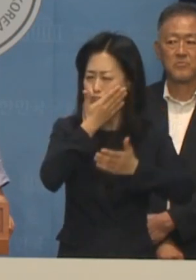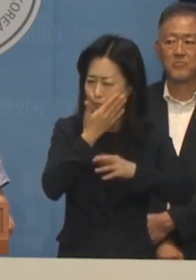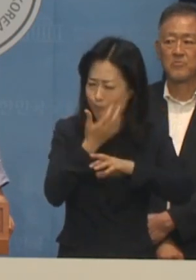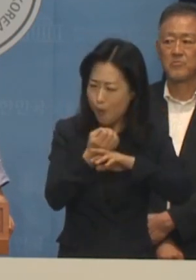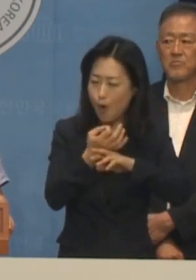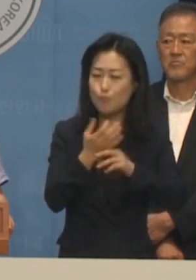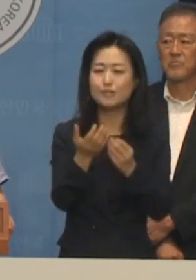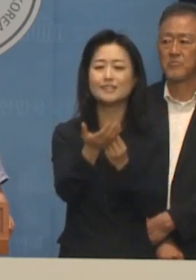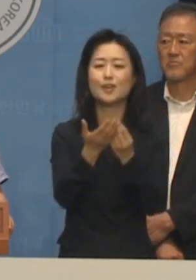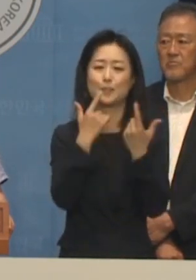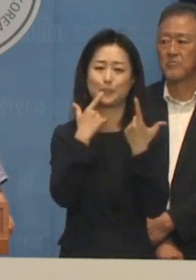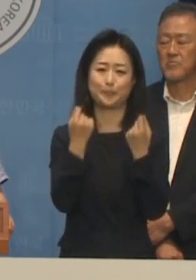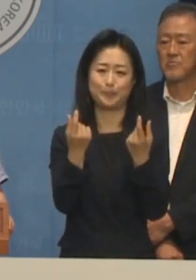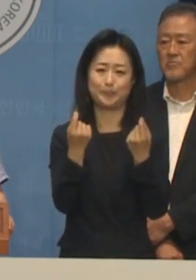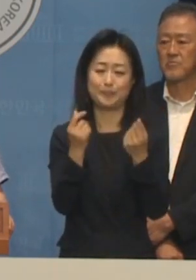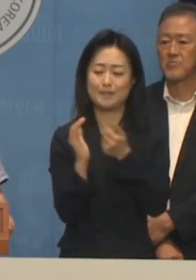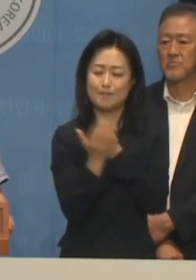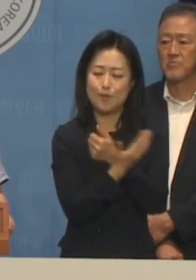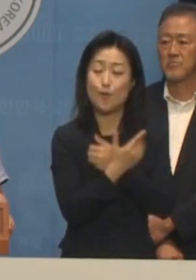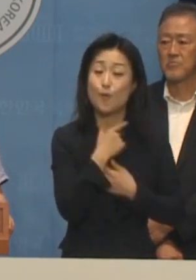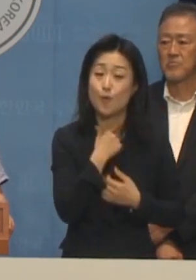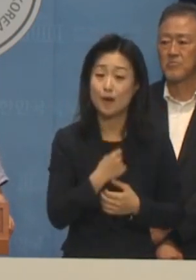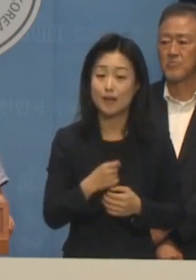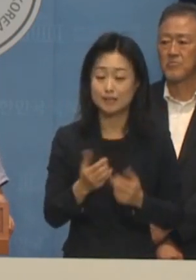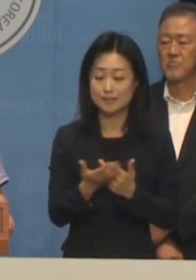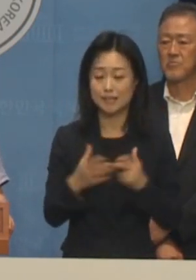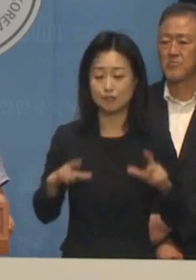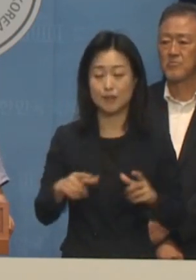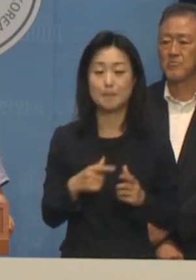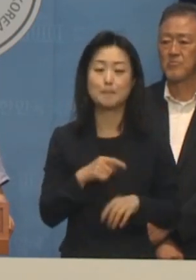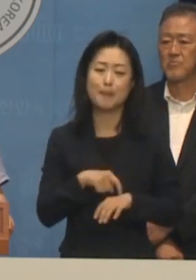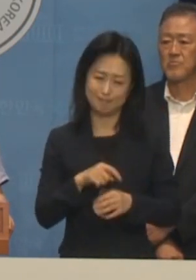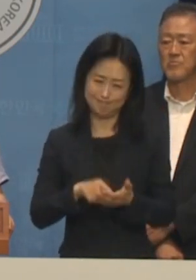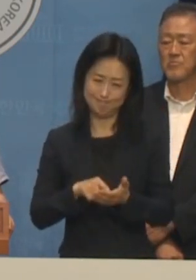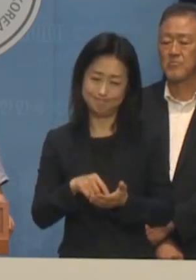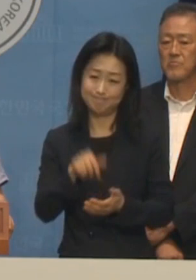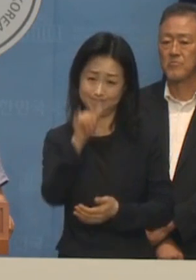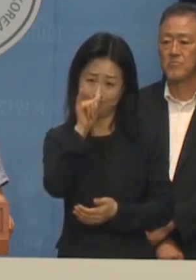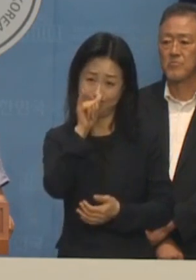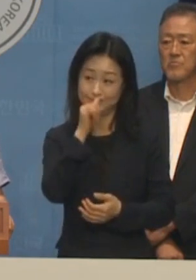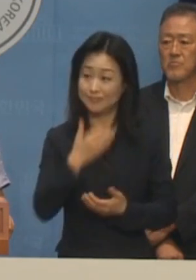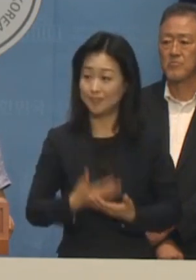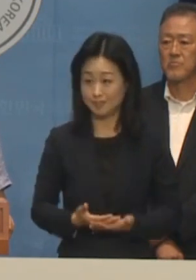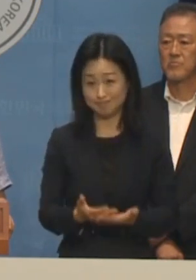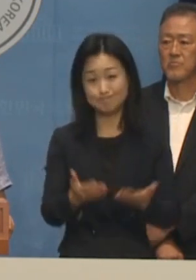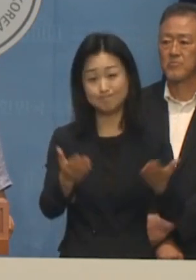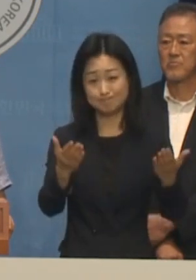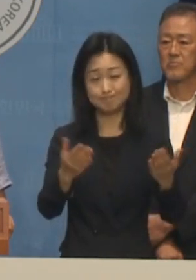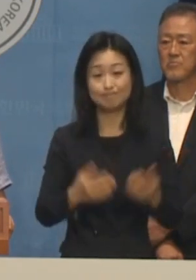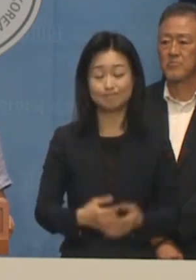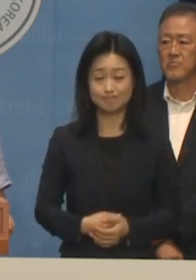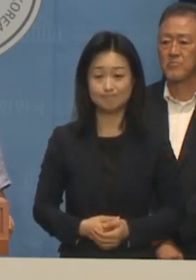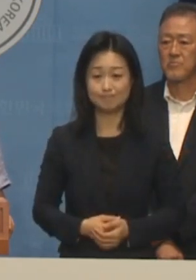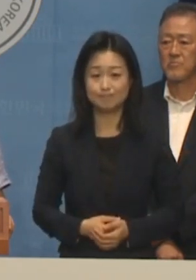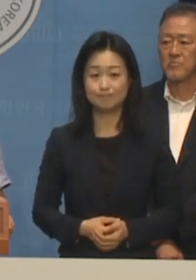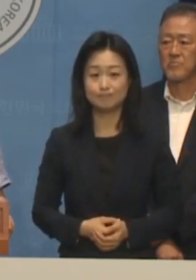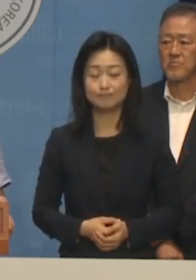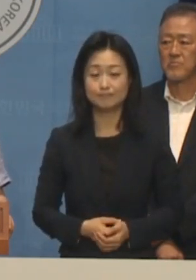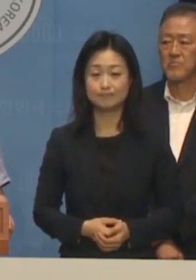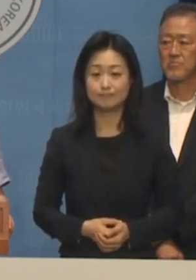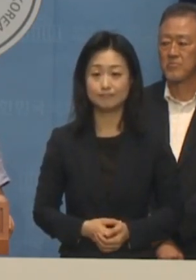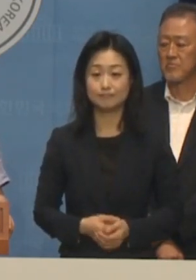계속 지켜나가고자 하는 우리 제주도민들의 의지, 이것을 여러분들이 함께 해주시면